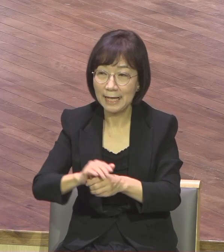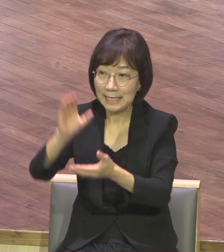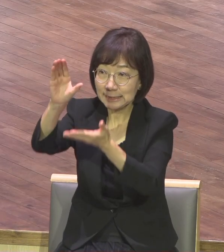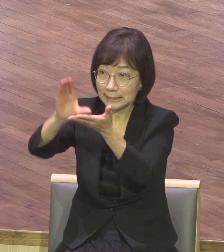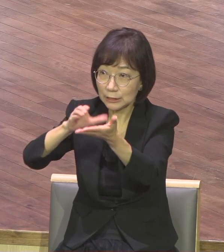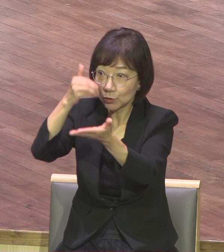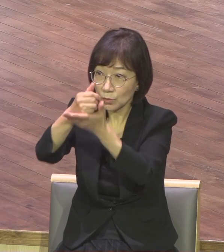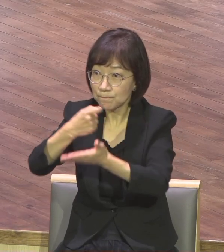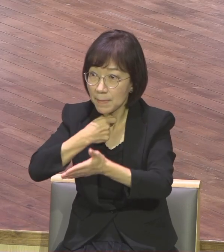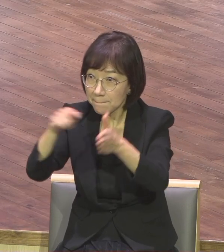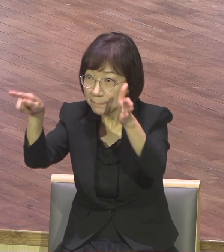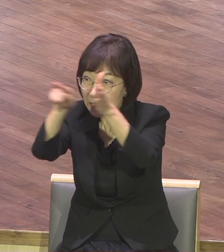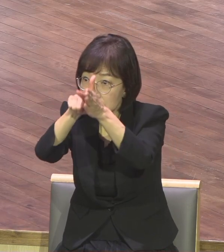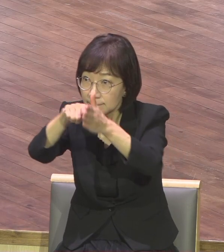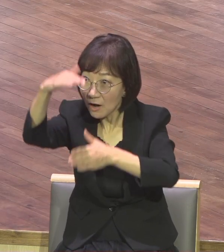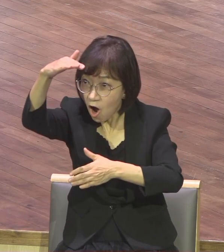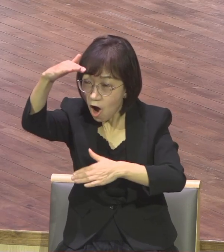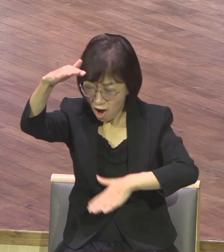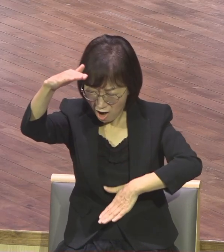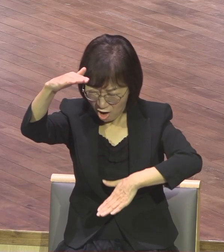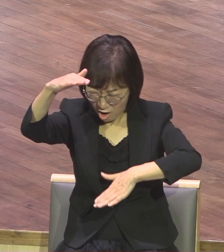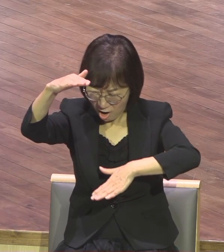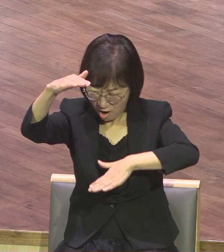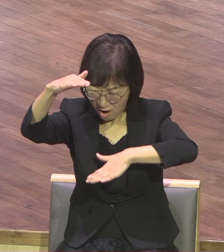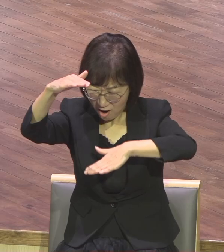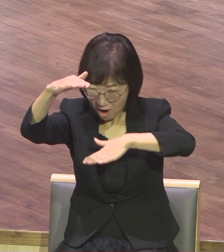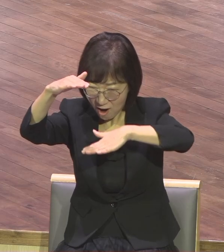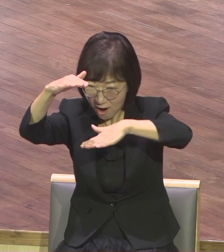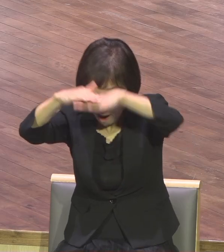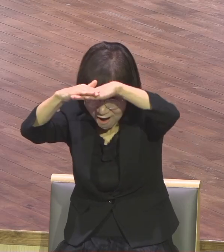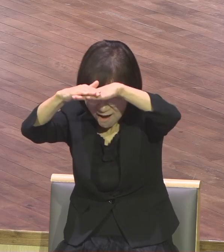된다. 그러면서 범사에